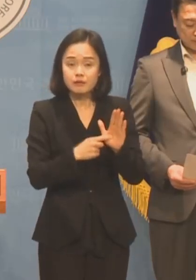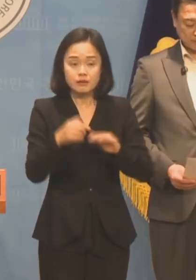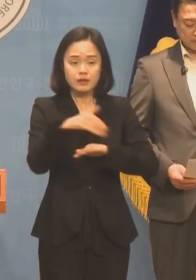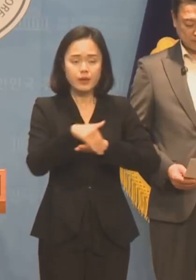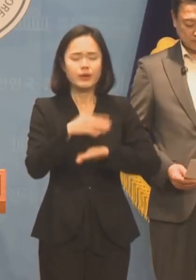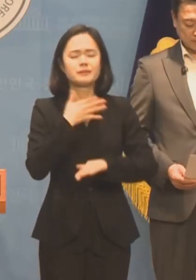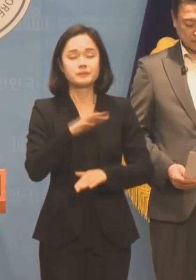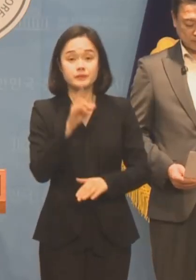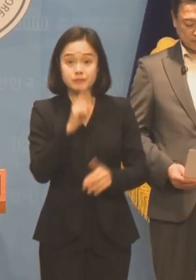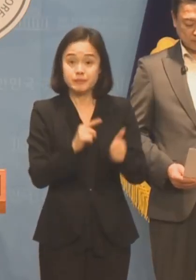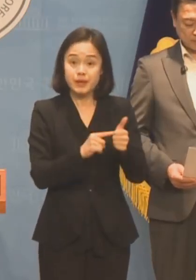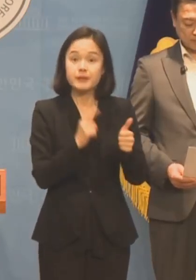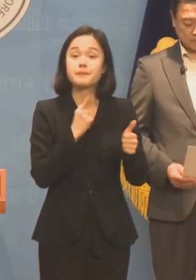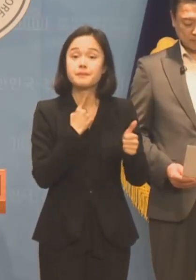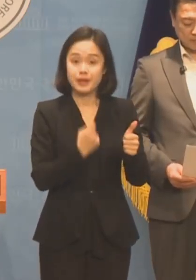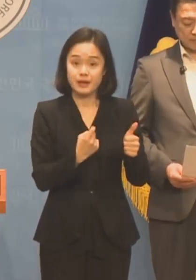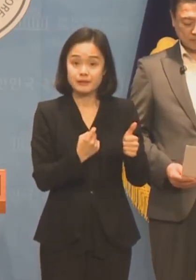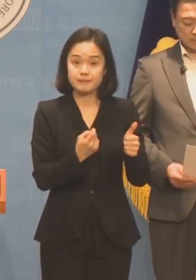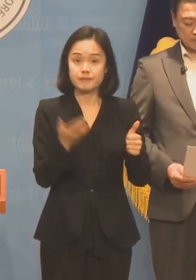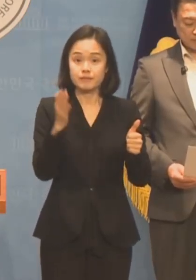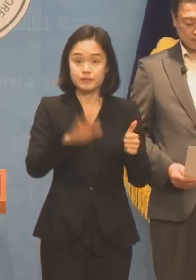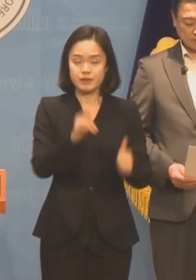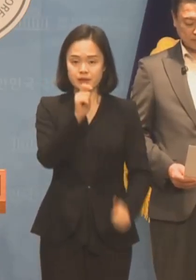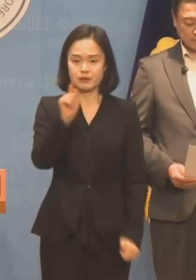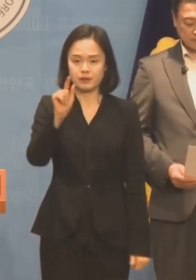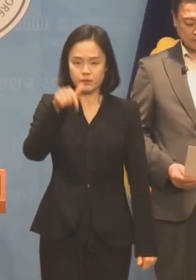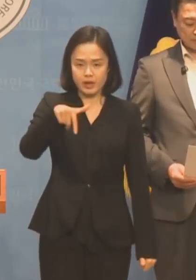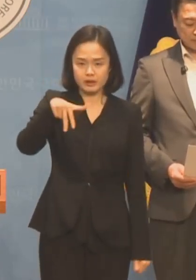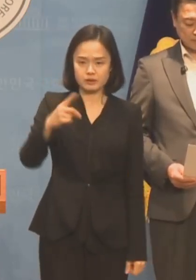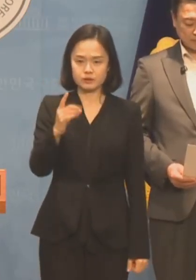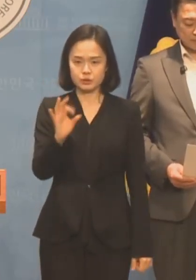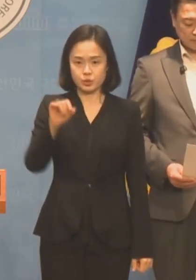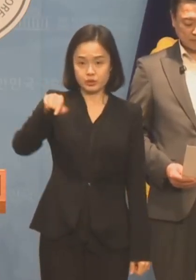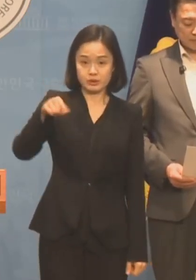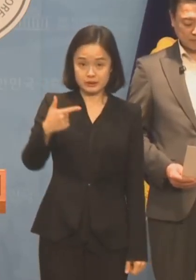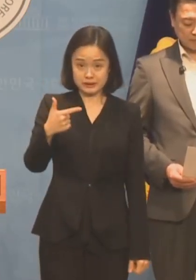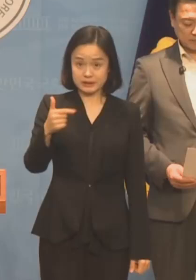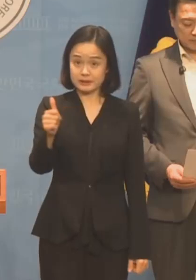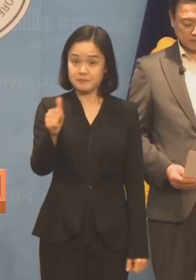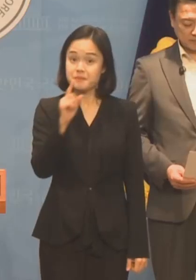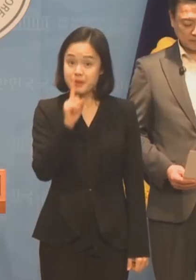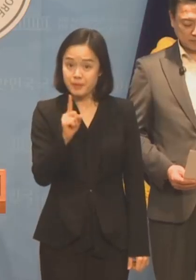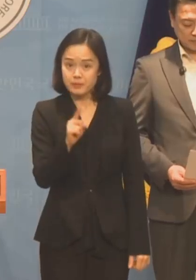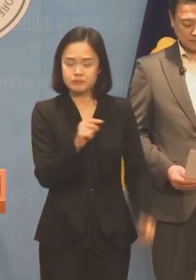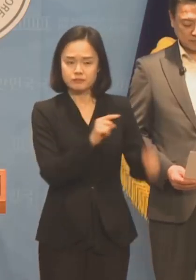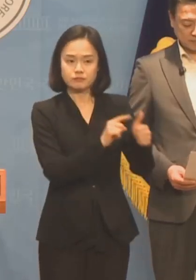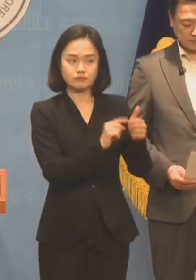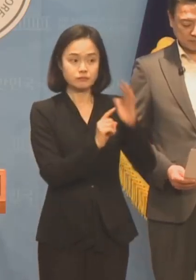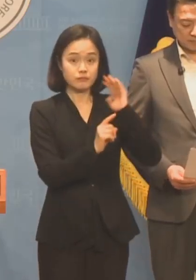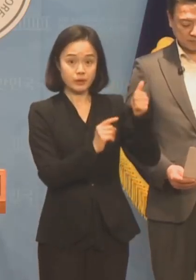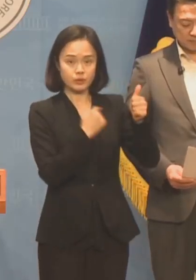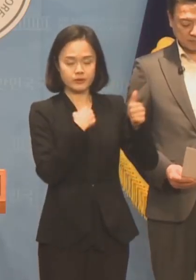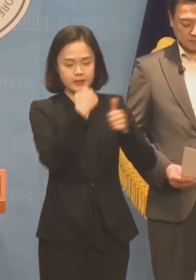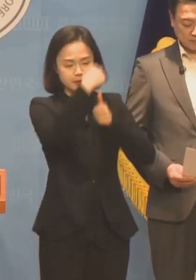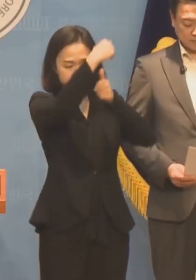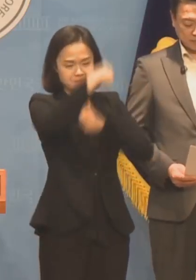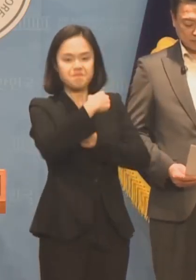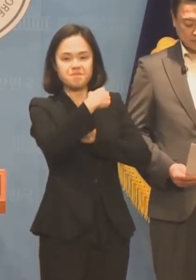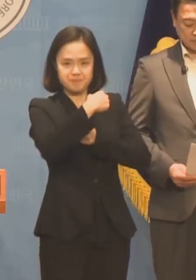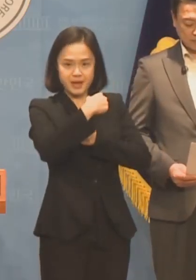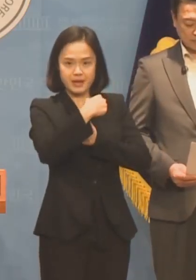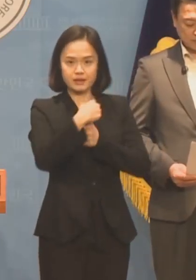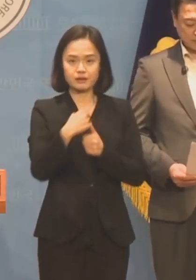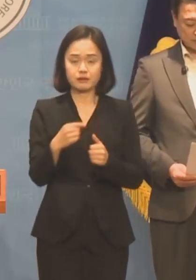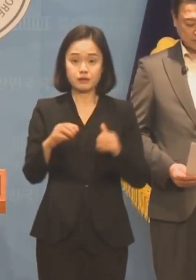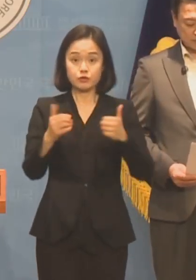사령관은 대통령 지시다. 문짝을 도끼로 부수고서라도 안으로 들어가서 다 끄집어내라.